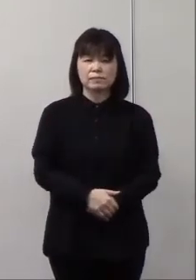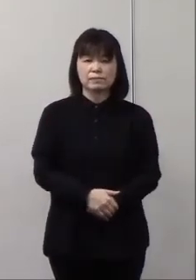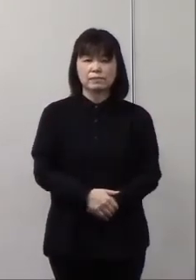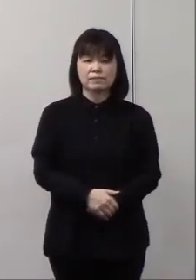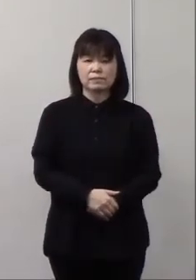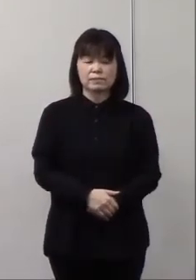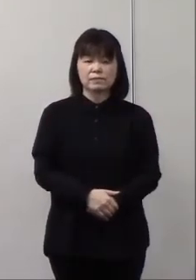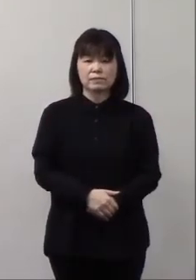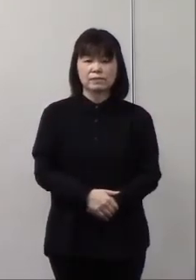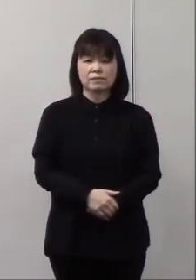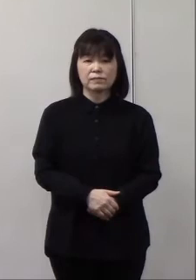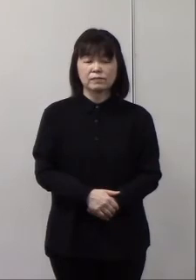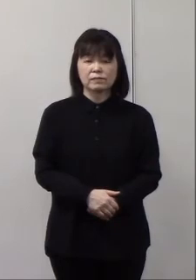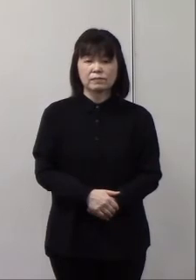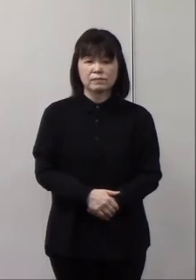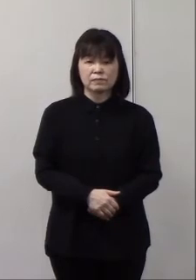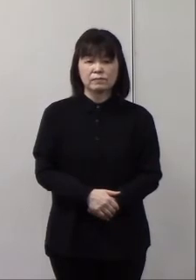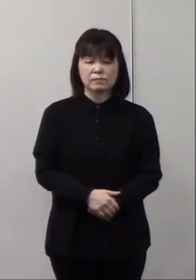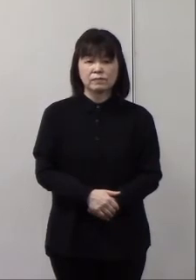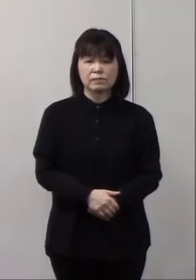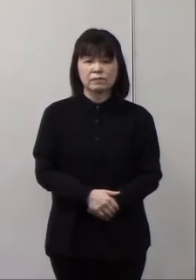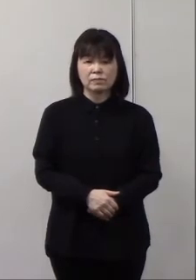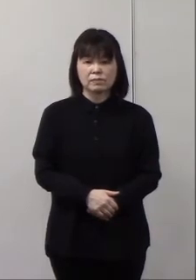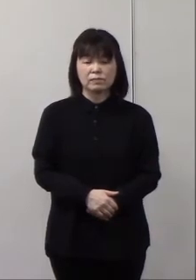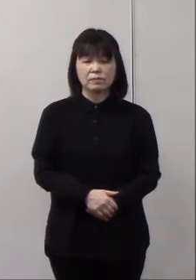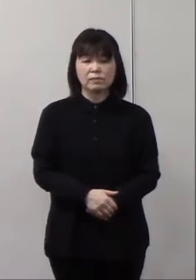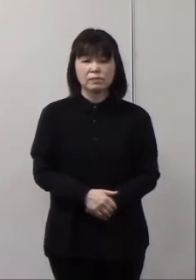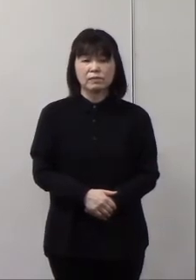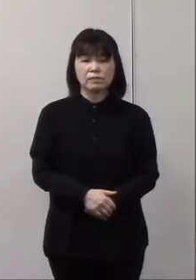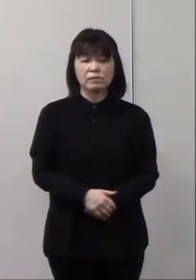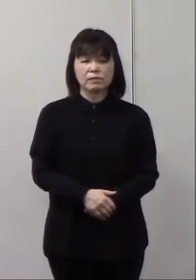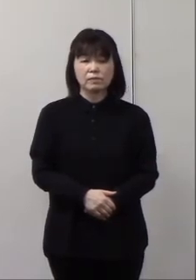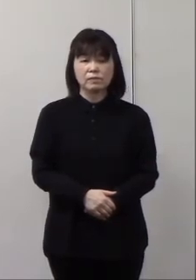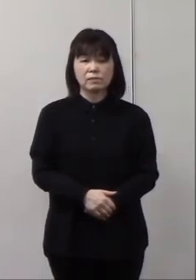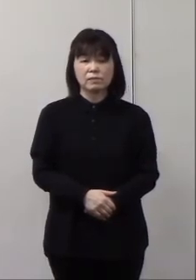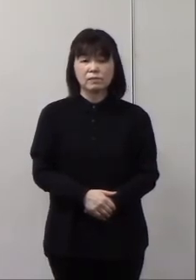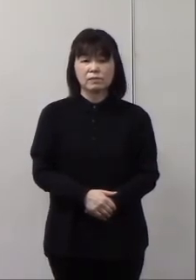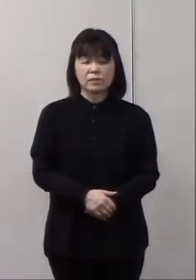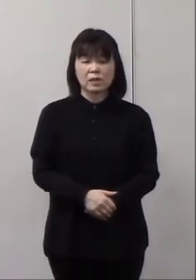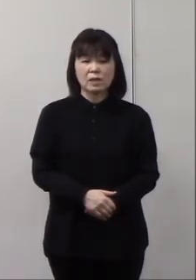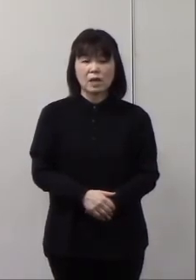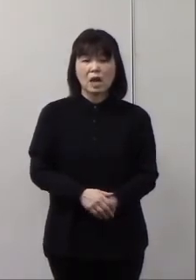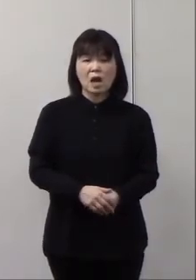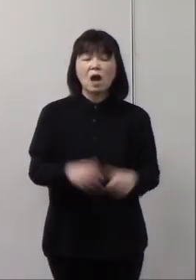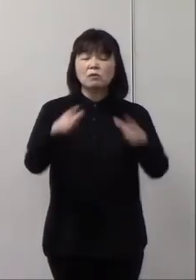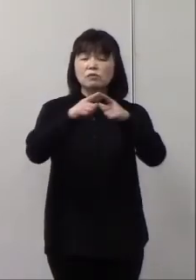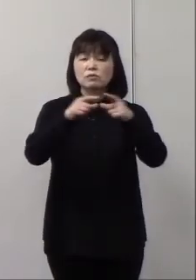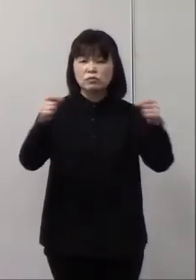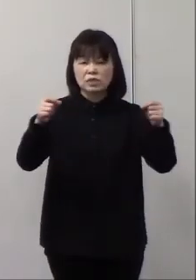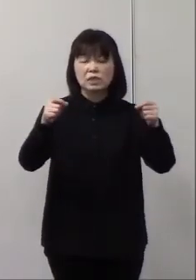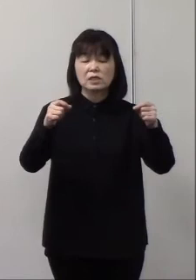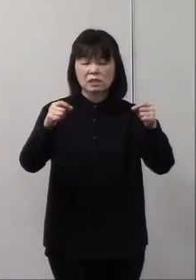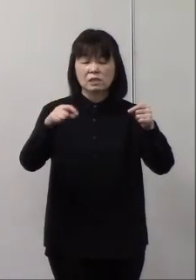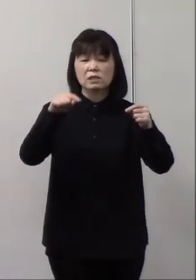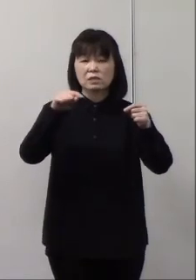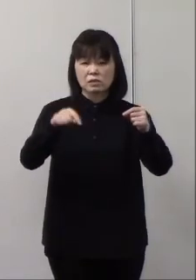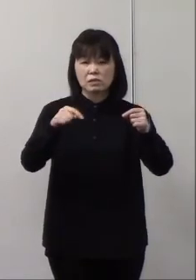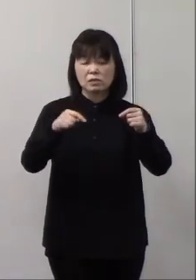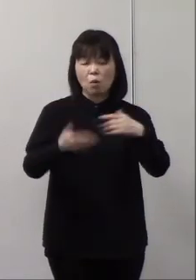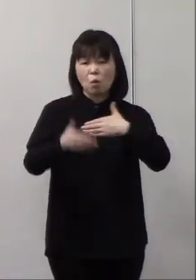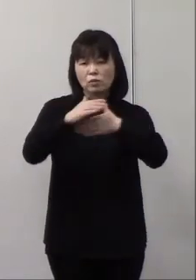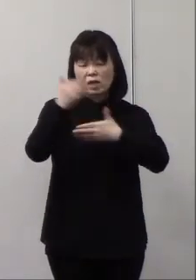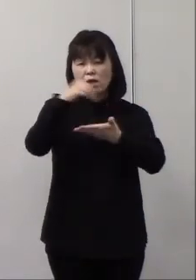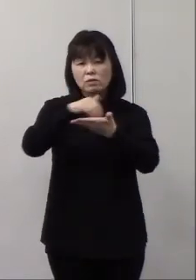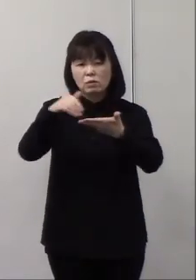計上して、その時点で確定したものは計上しておりますが、その後、それぞれの省庁から